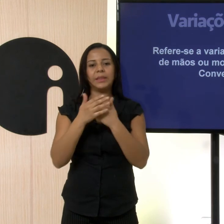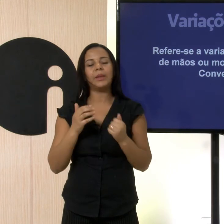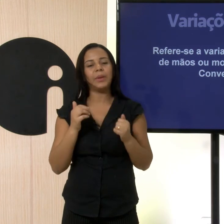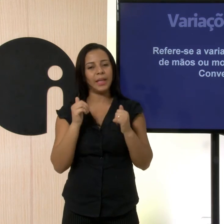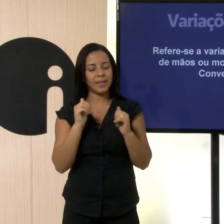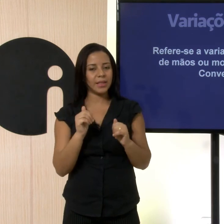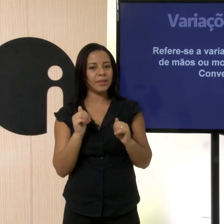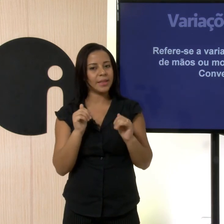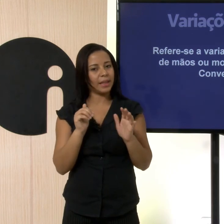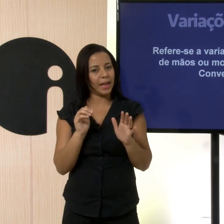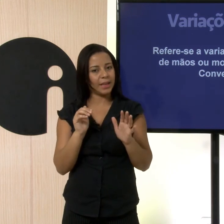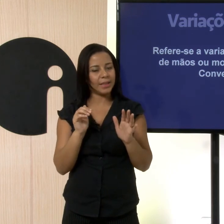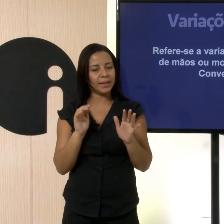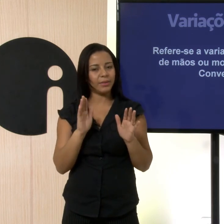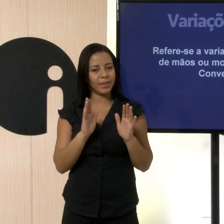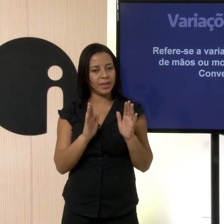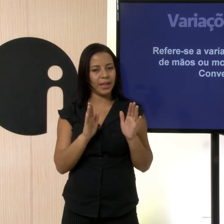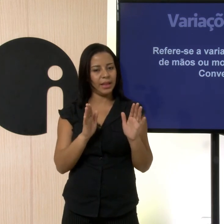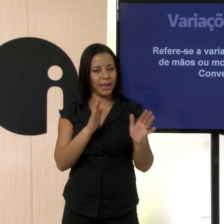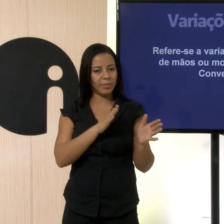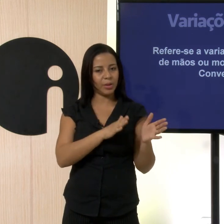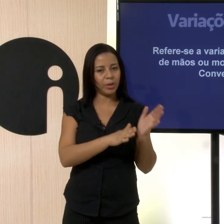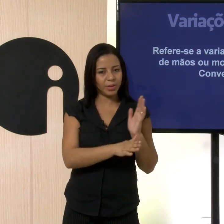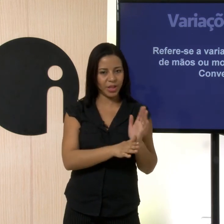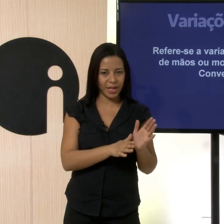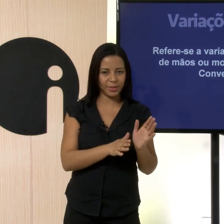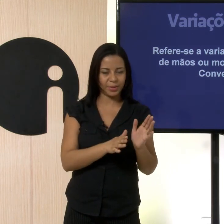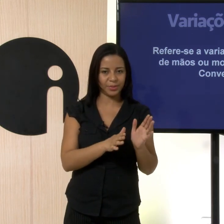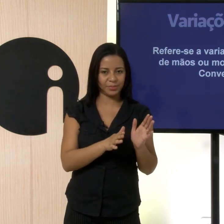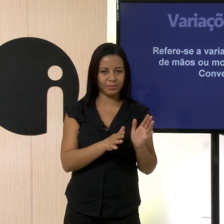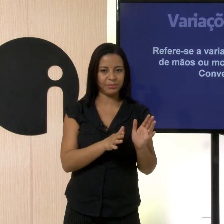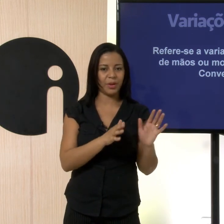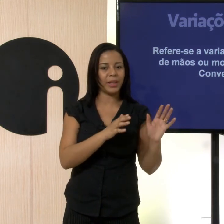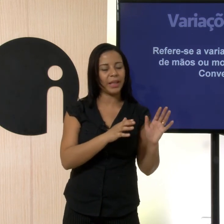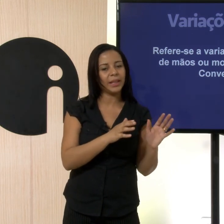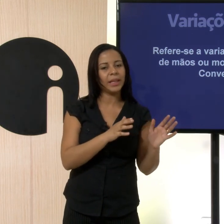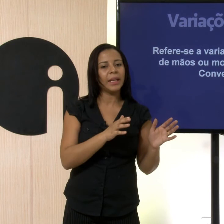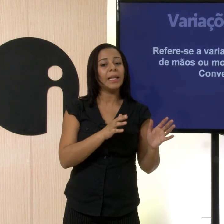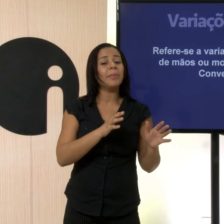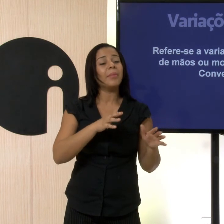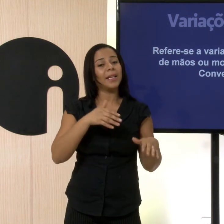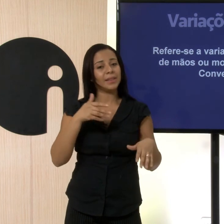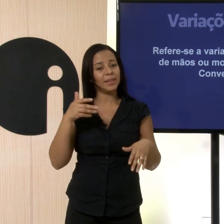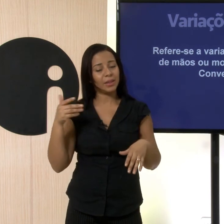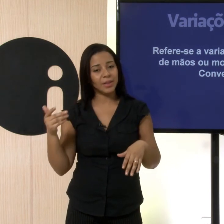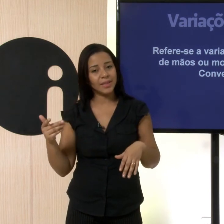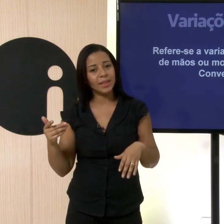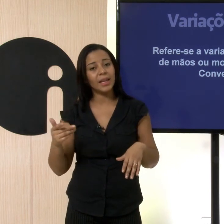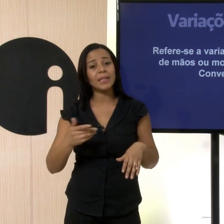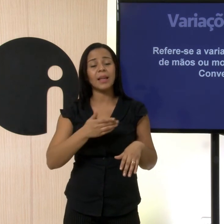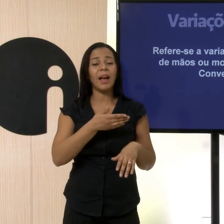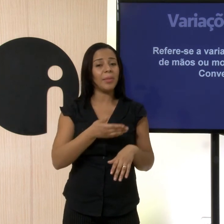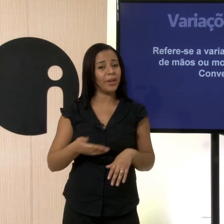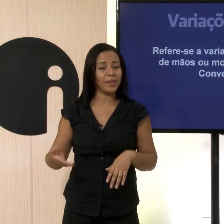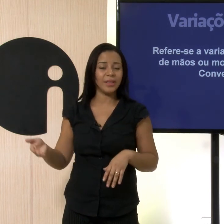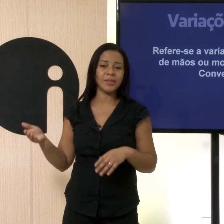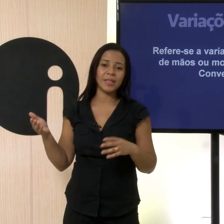Então, esses são sinais que você lembra o objeto, ok? Mas na língua de sinais, a maioria dos